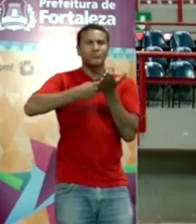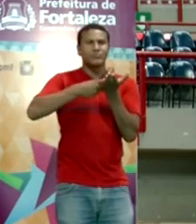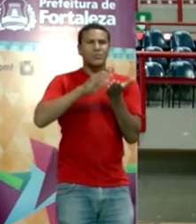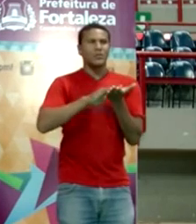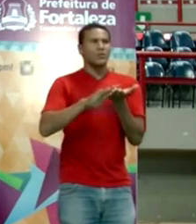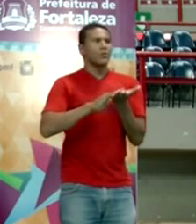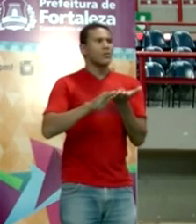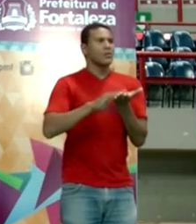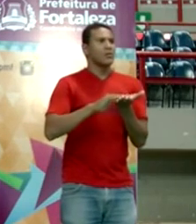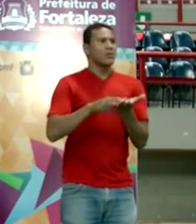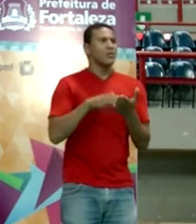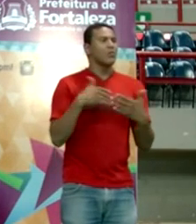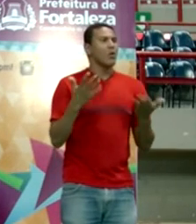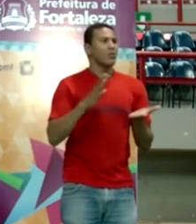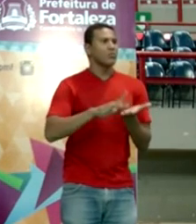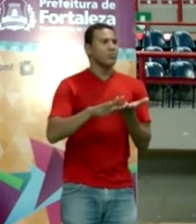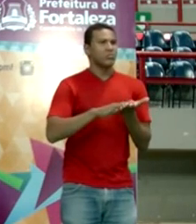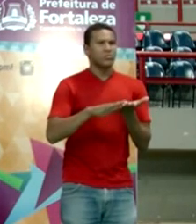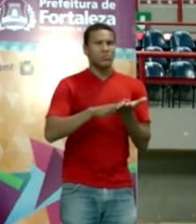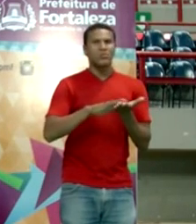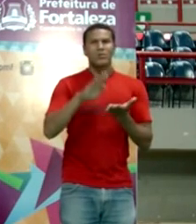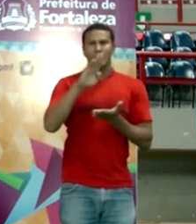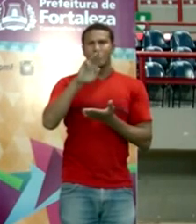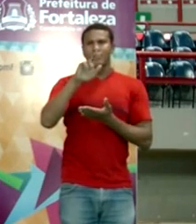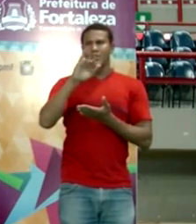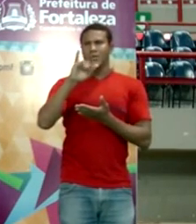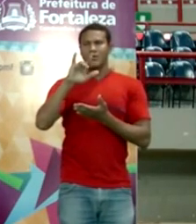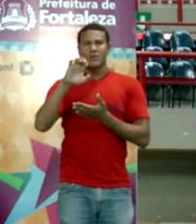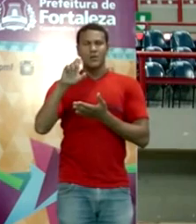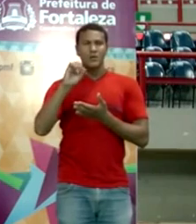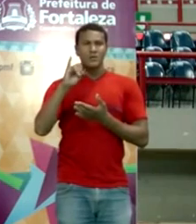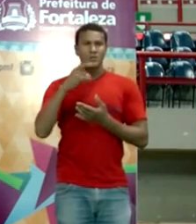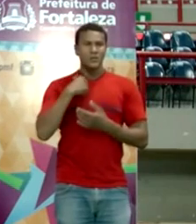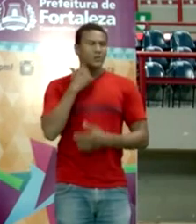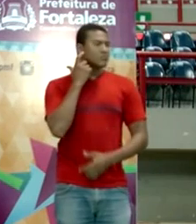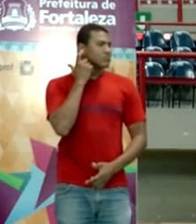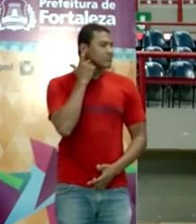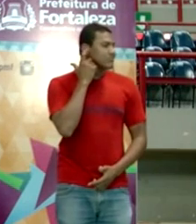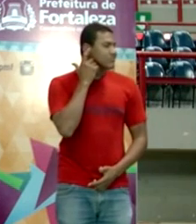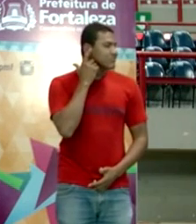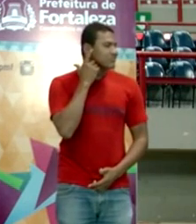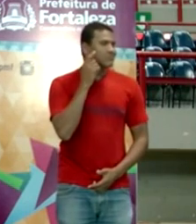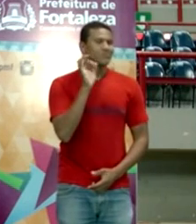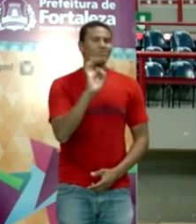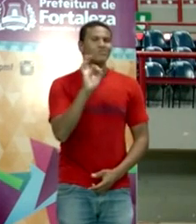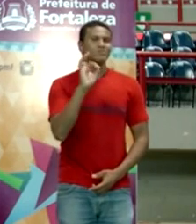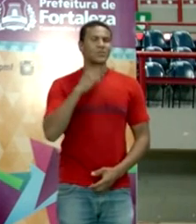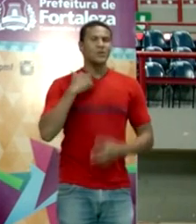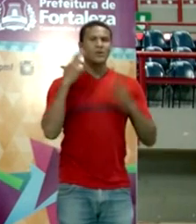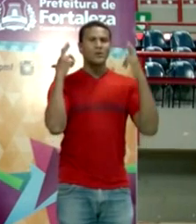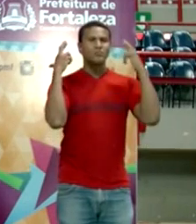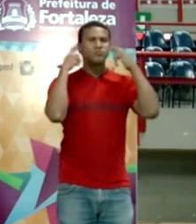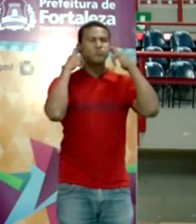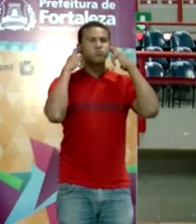Que linguagem é essa? Braille. Quando não tem um recurso auditivo e queremos nos comunicar cara